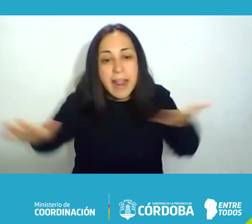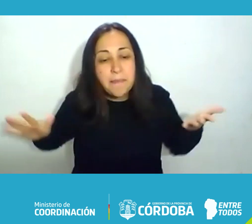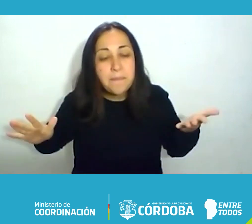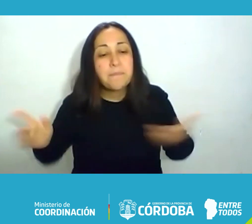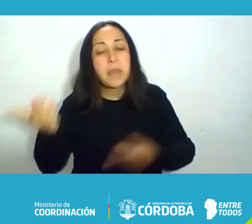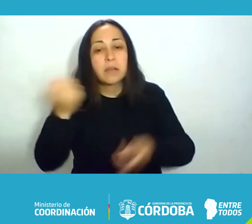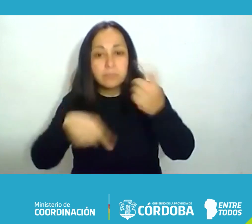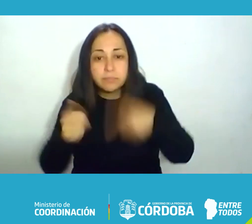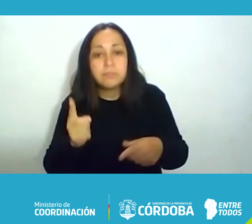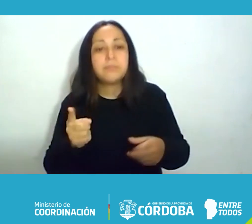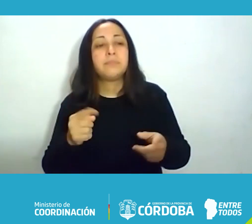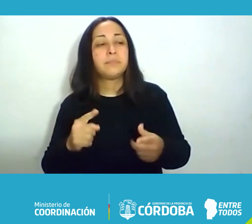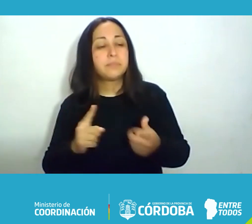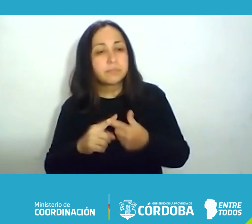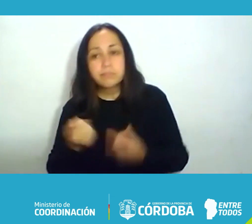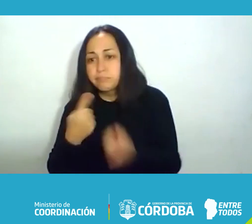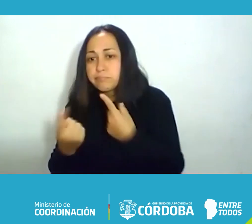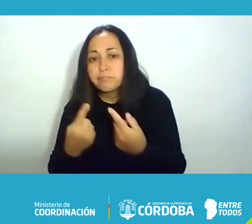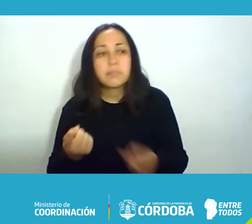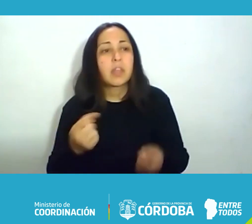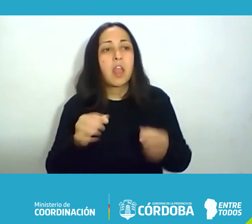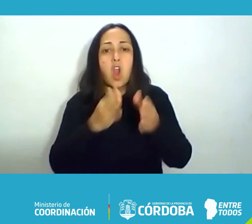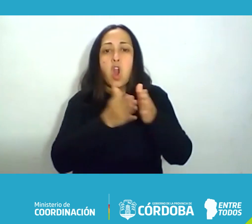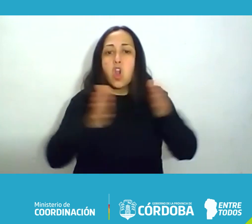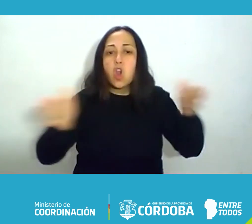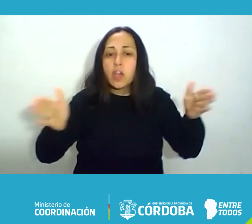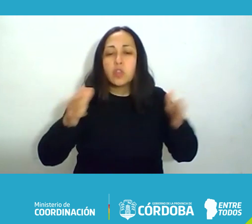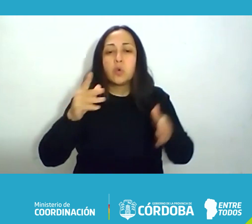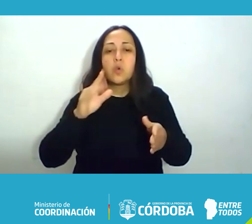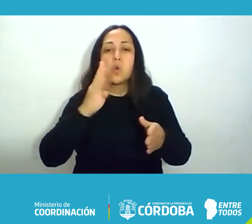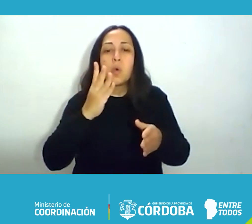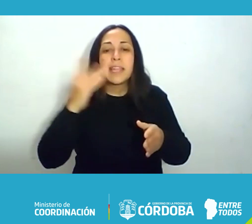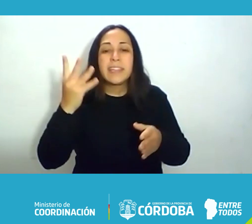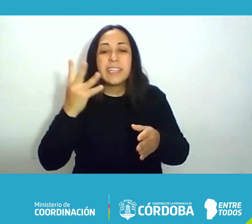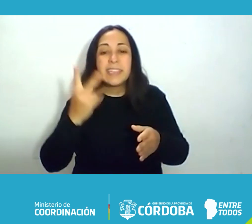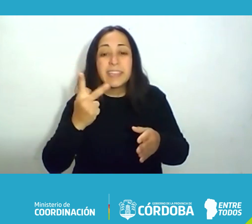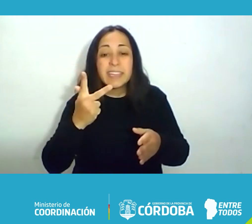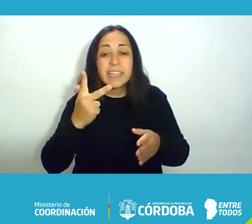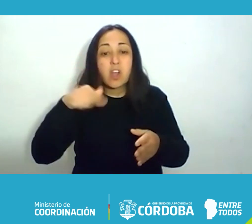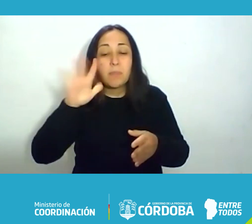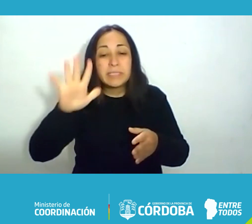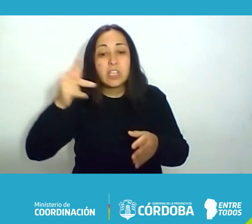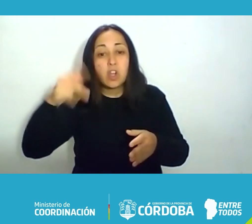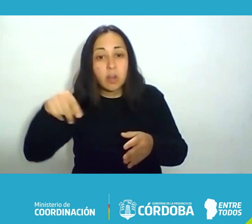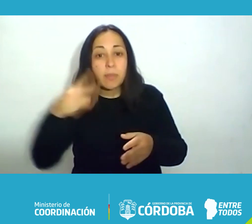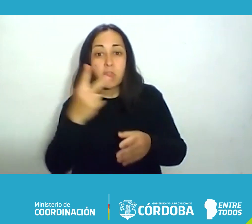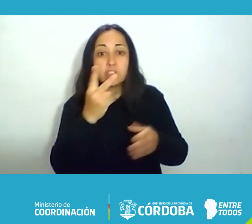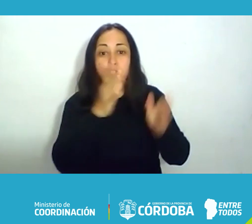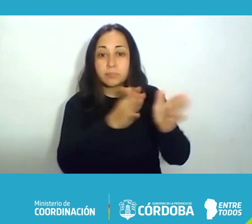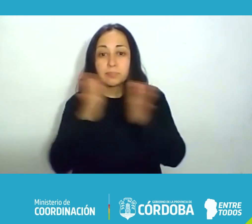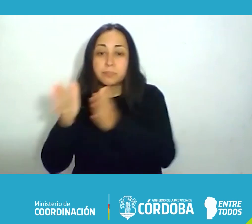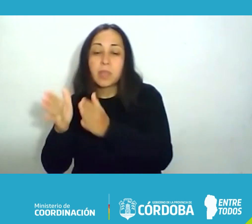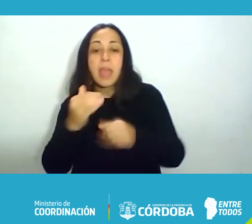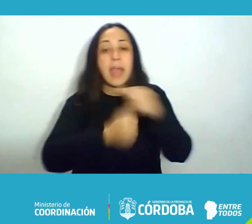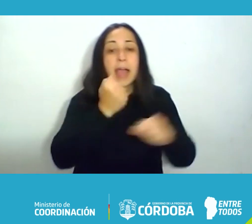con retroalimentación permanente. La longitud es de 43,5 kilómetros dividida en 2 secciones. La primera parte va hasta Molinari